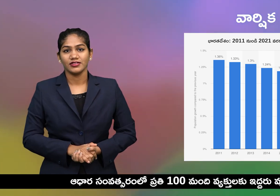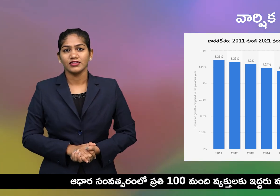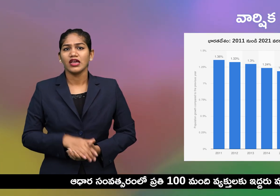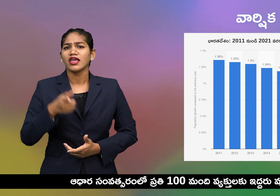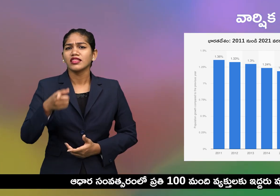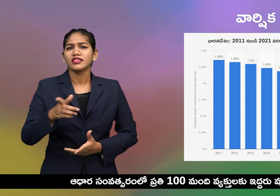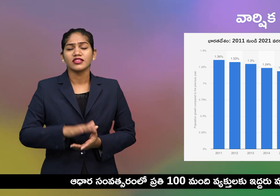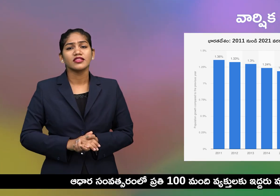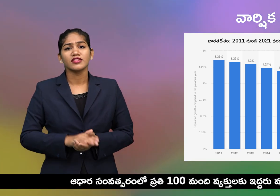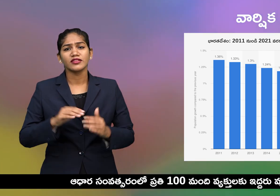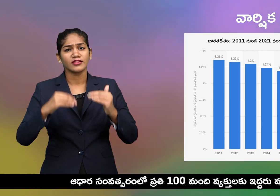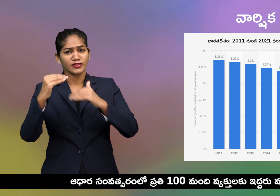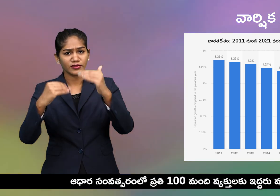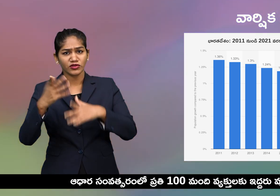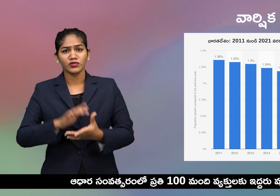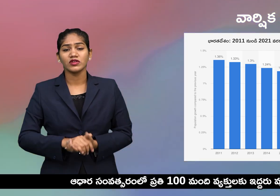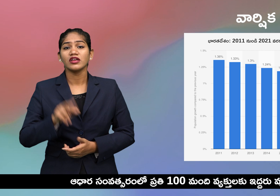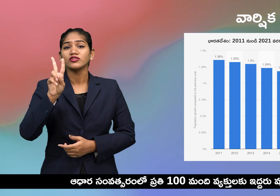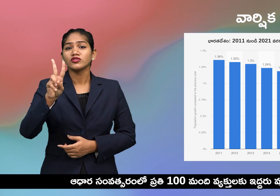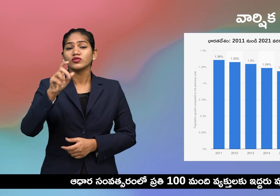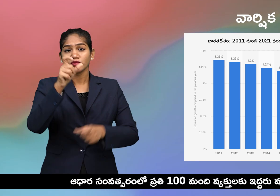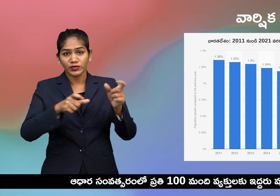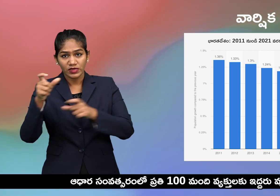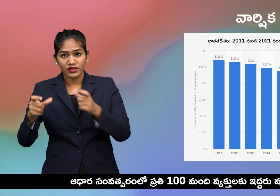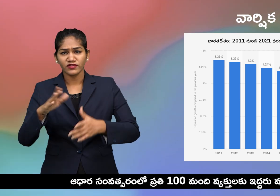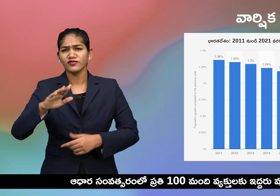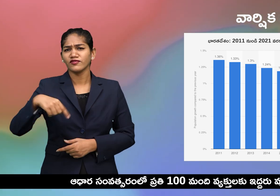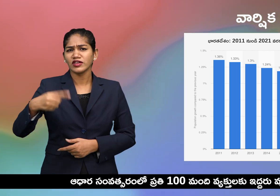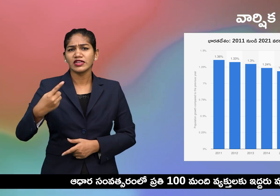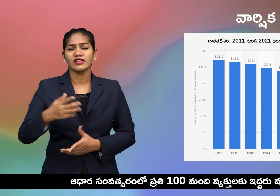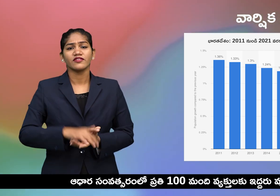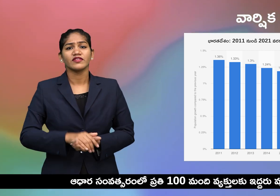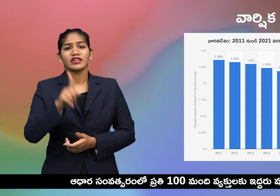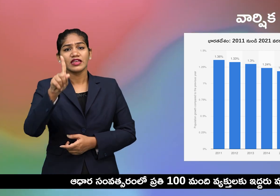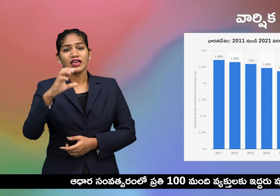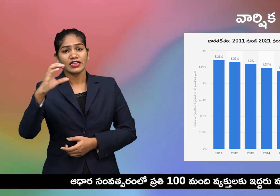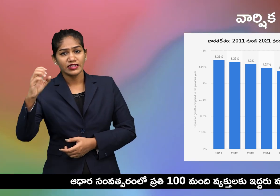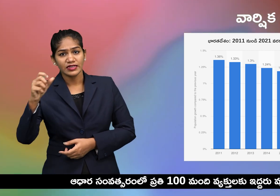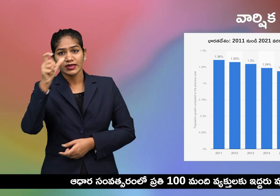ఆధార సంవత్సరంలో ప్రతి 100 మంది వ్యక్తులకు 2 వ్యక్తుల పెరుగుదల ఉంది.